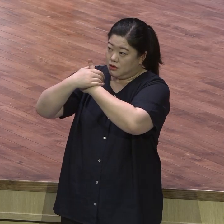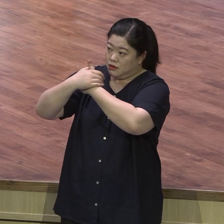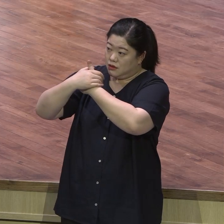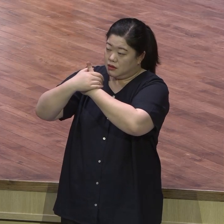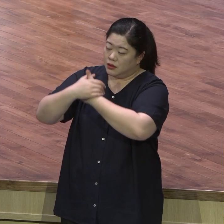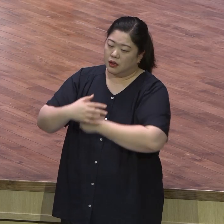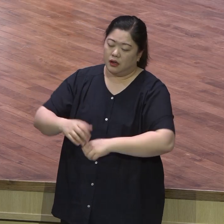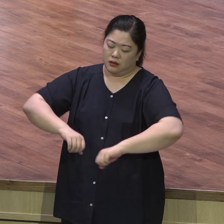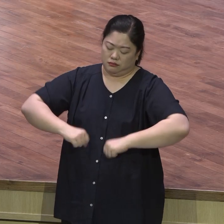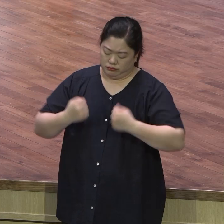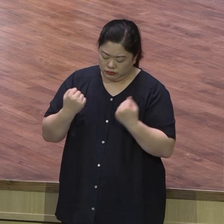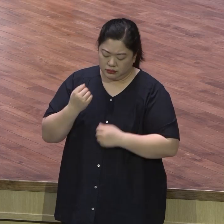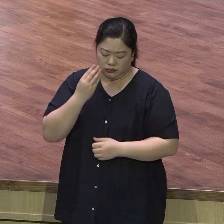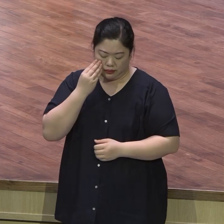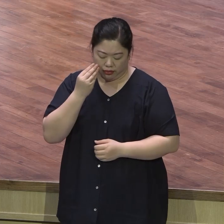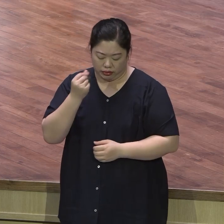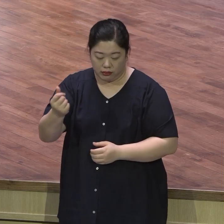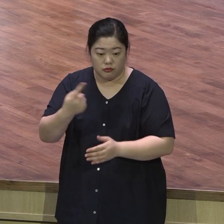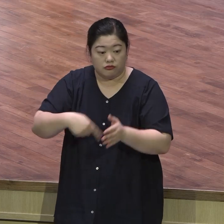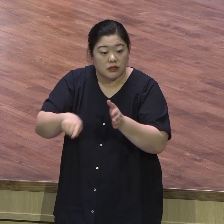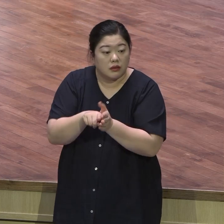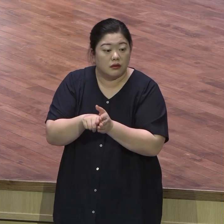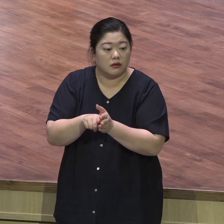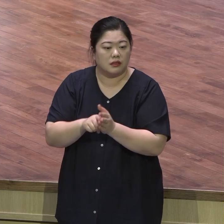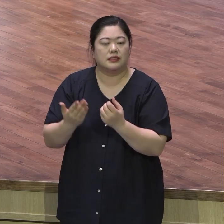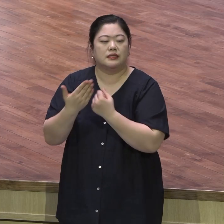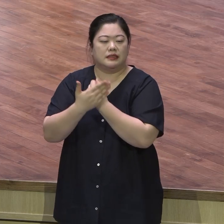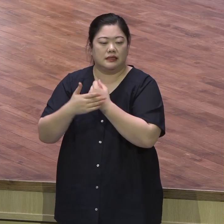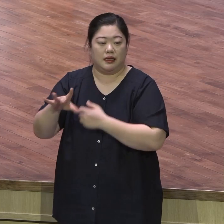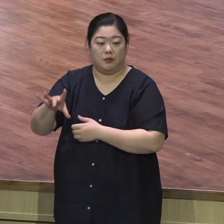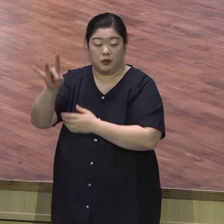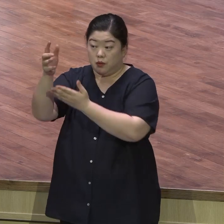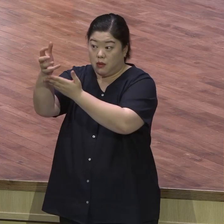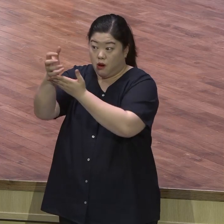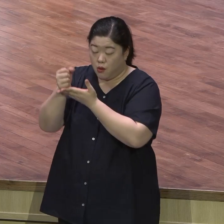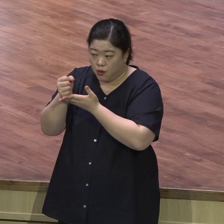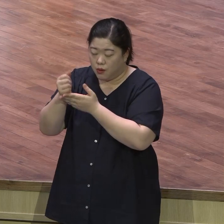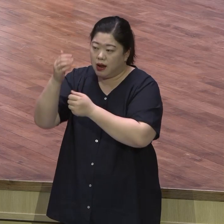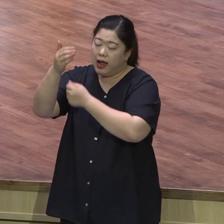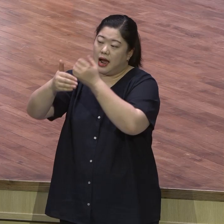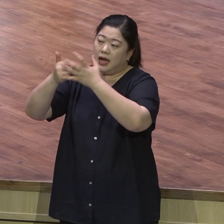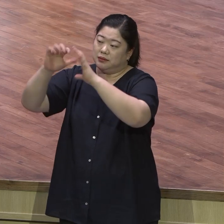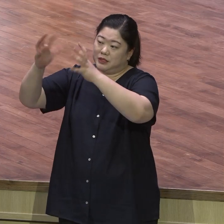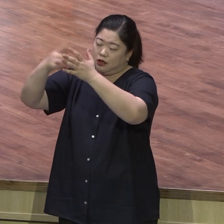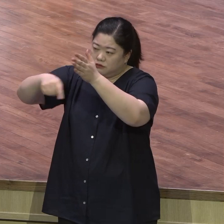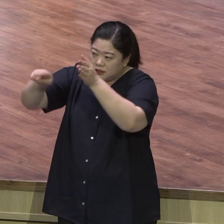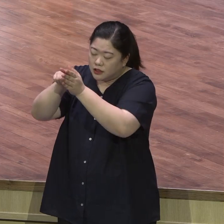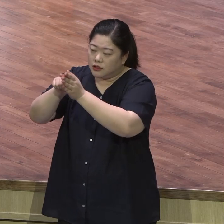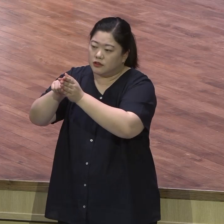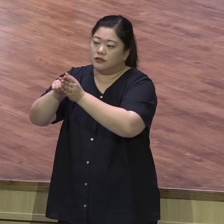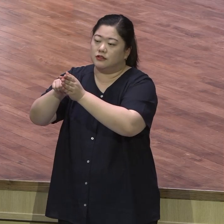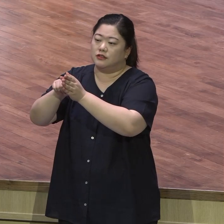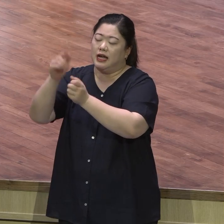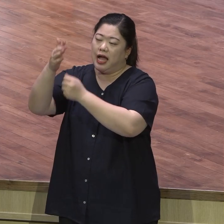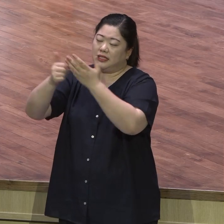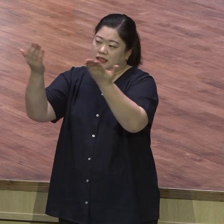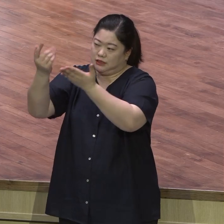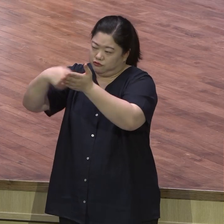하나님 축복하시면 하나님의 나라 몸된 교회 헌당하여 내가 하나님의